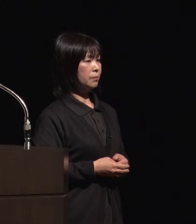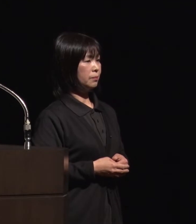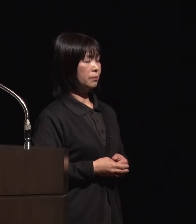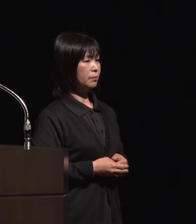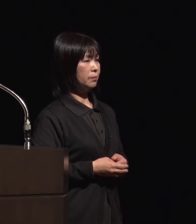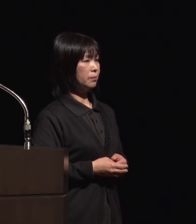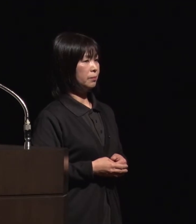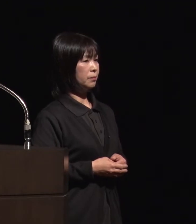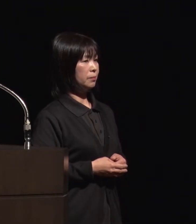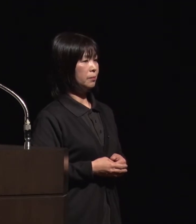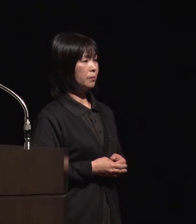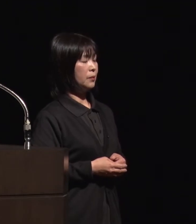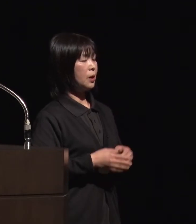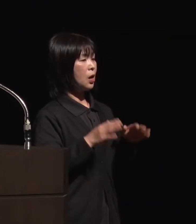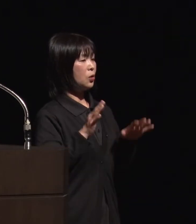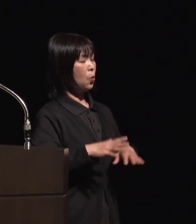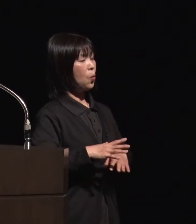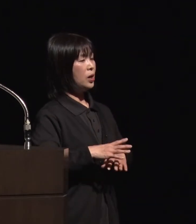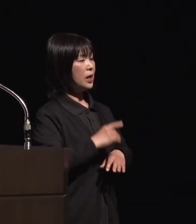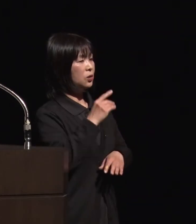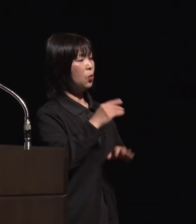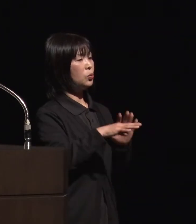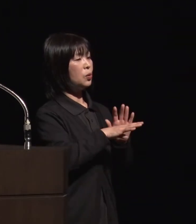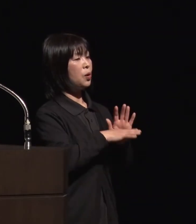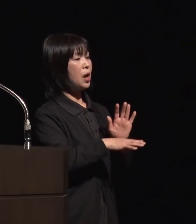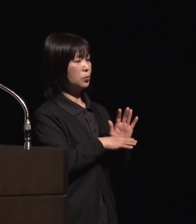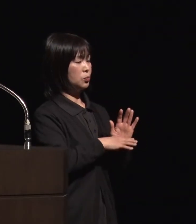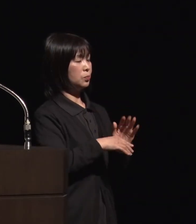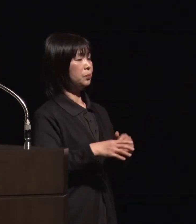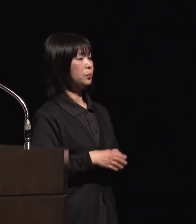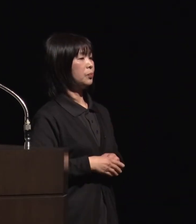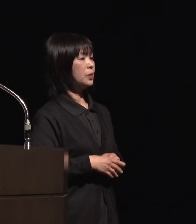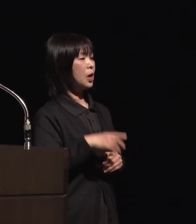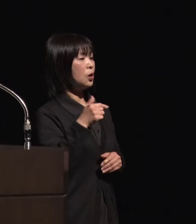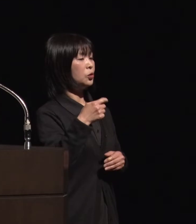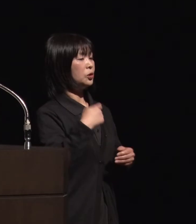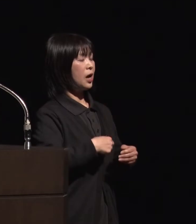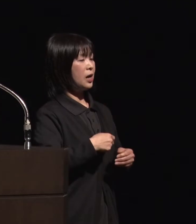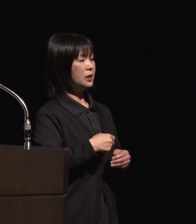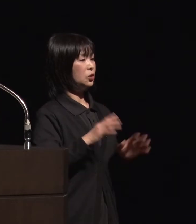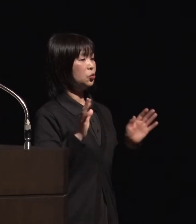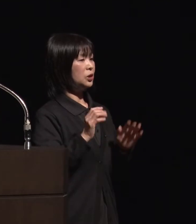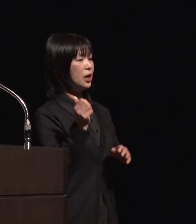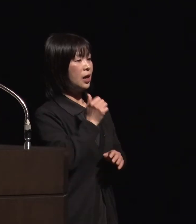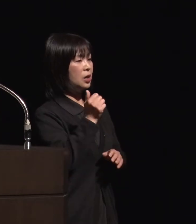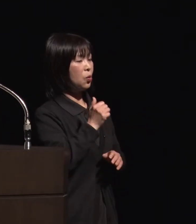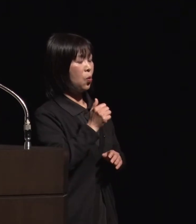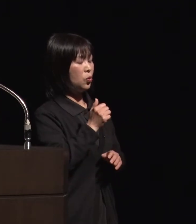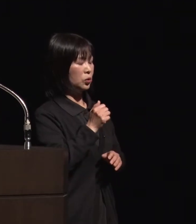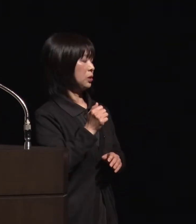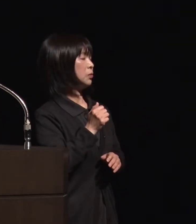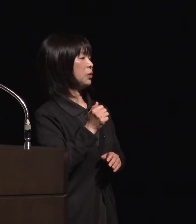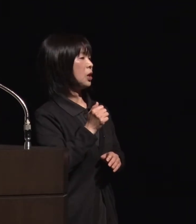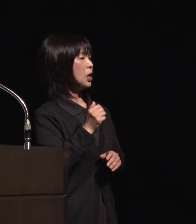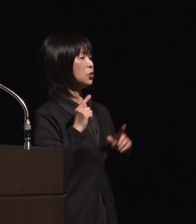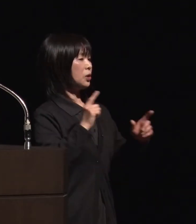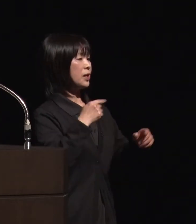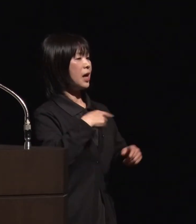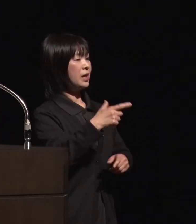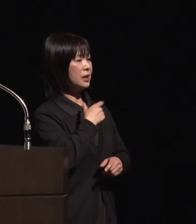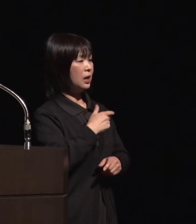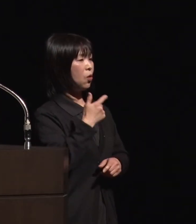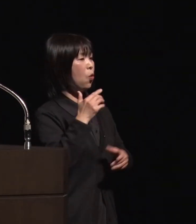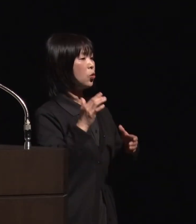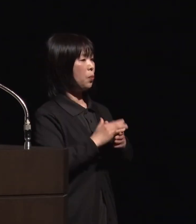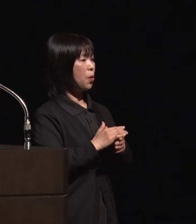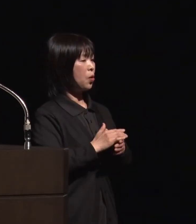それでは本日最初のプログラム、府内ジュニアガイドによる伝えていきたい大友氏遺跡の